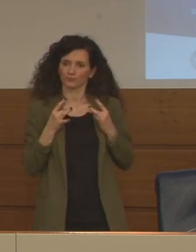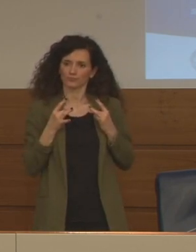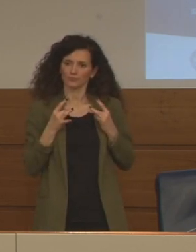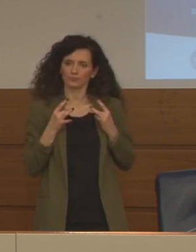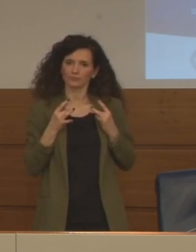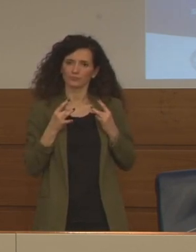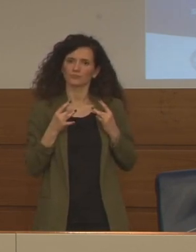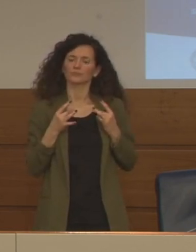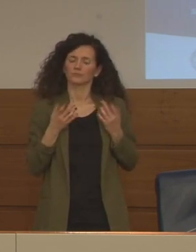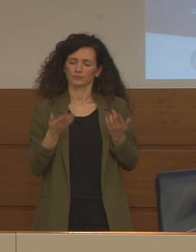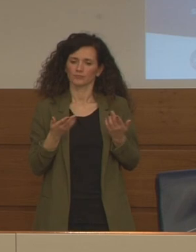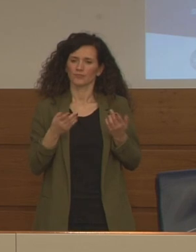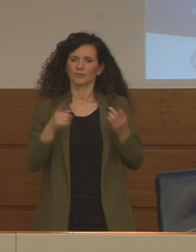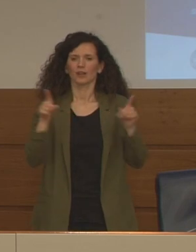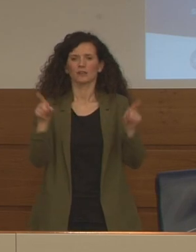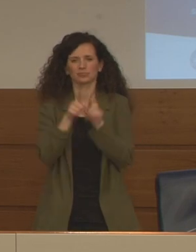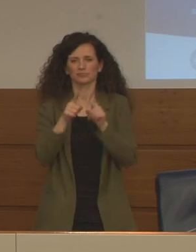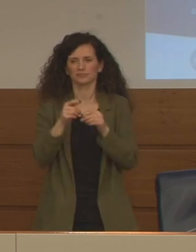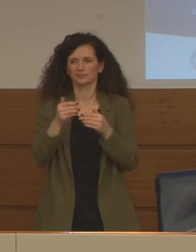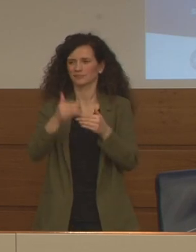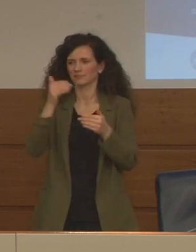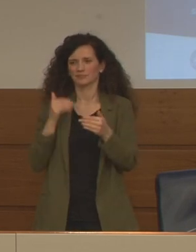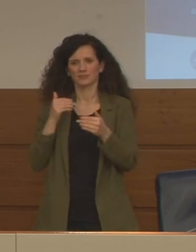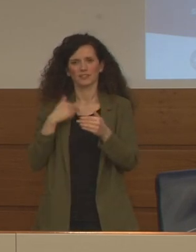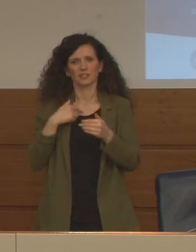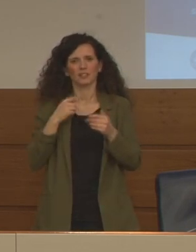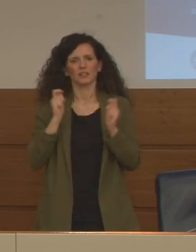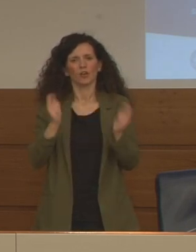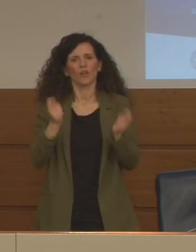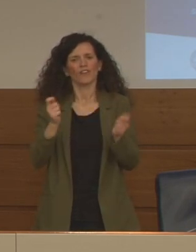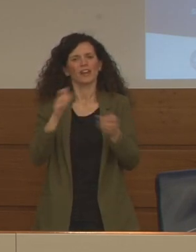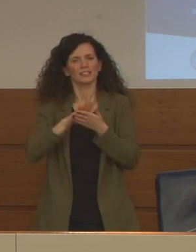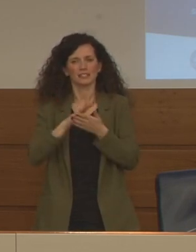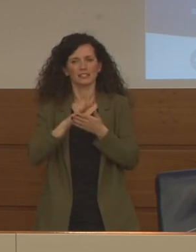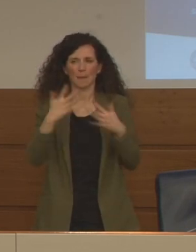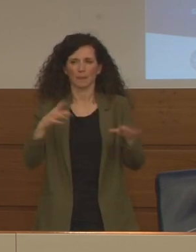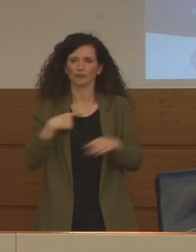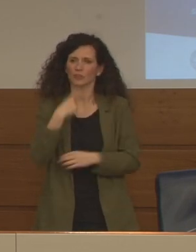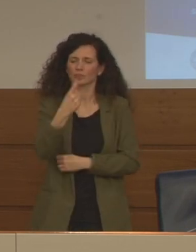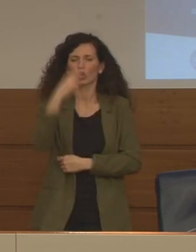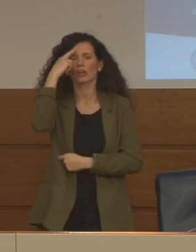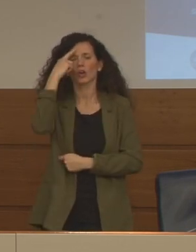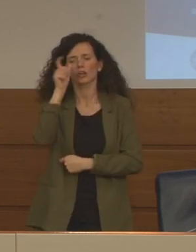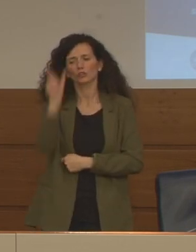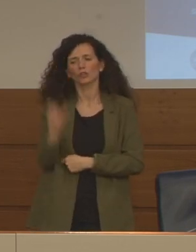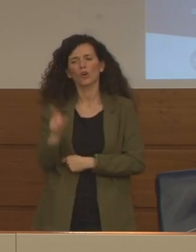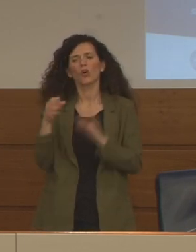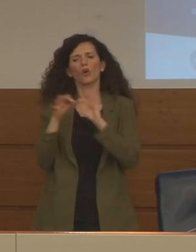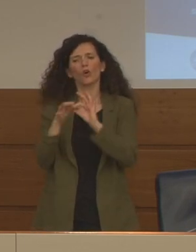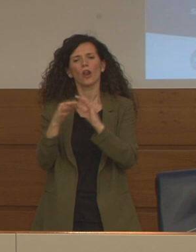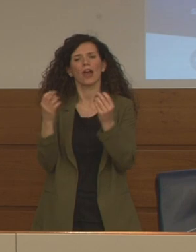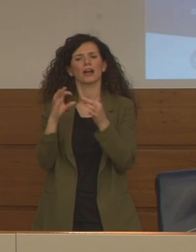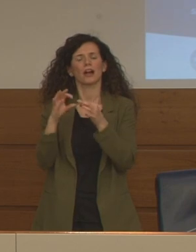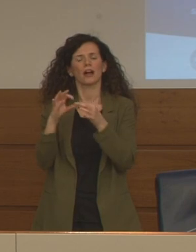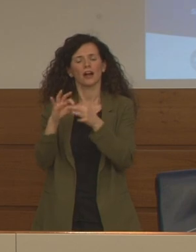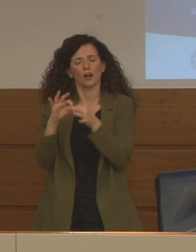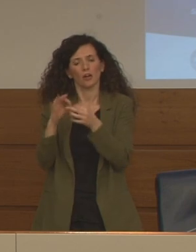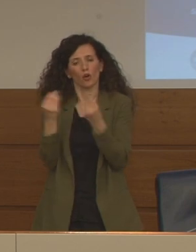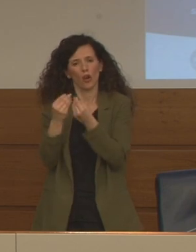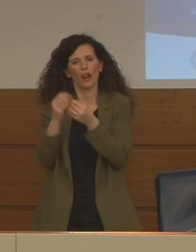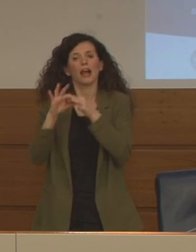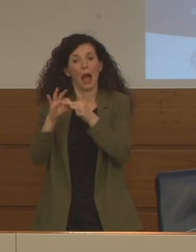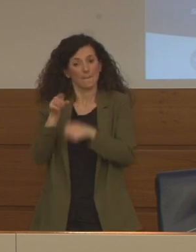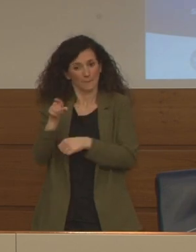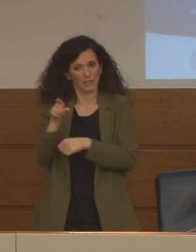anche la precedente conferenza stampa mi avete sentito cita una persona un collega amico ma non vorrei non è il